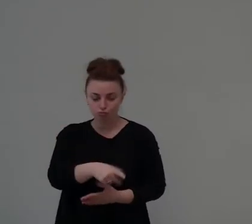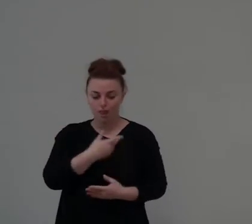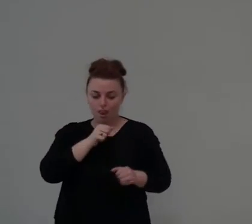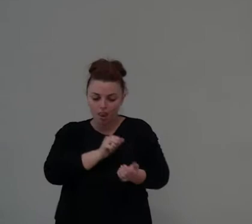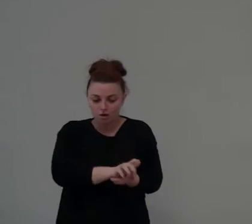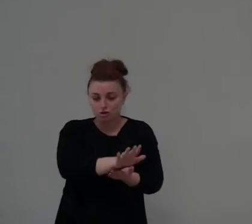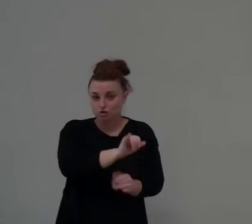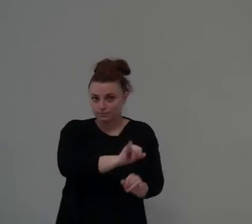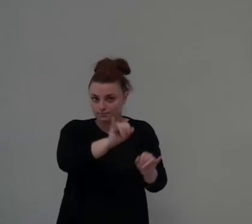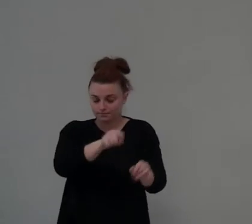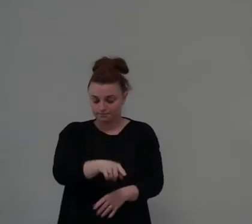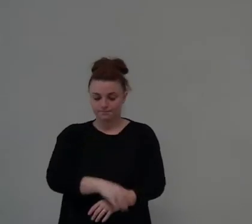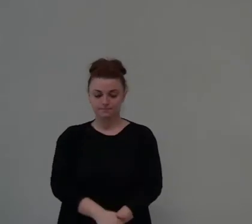lasciato.